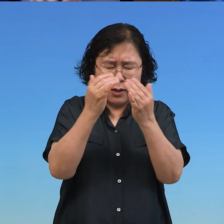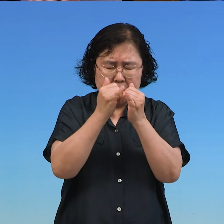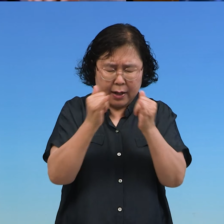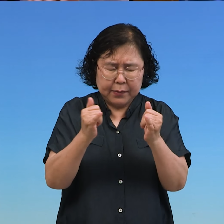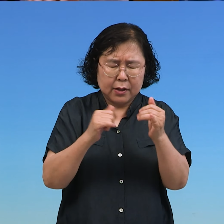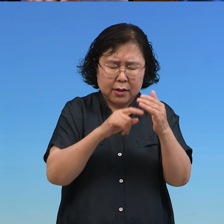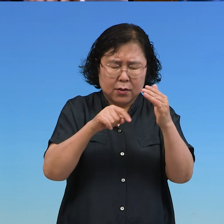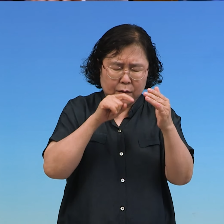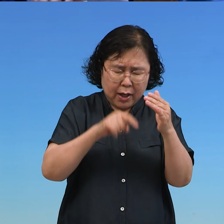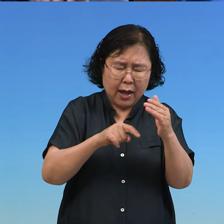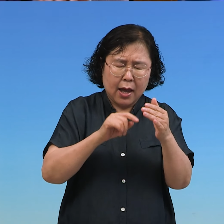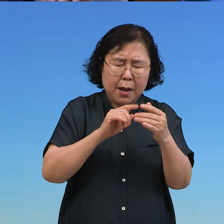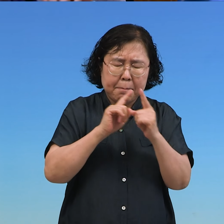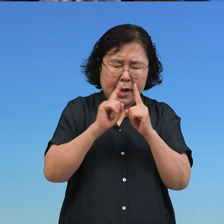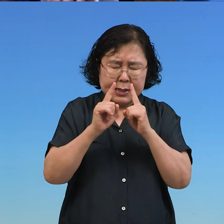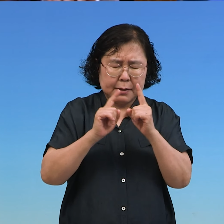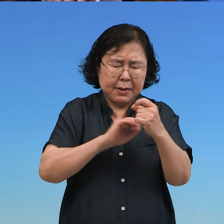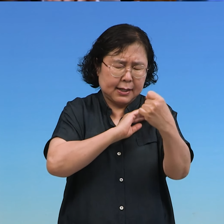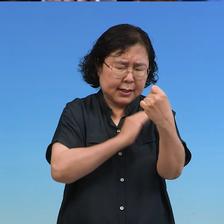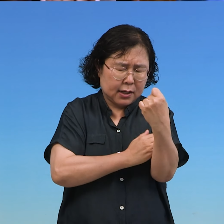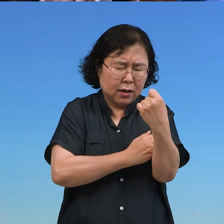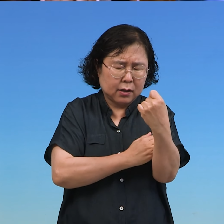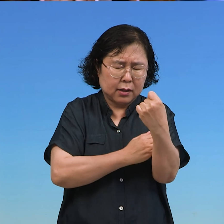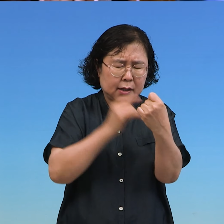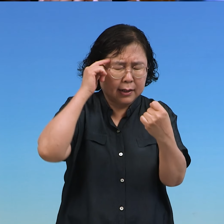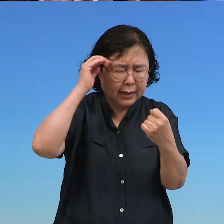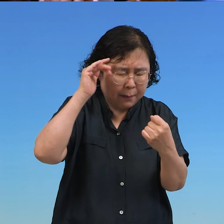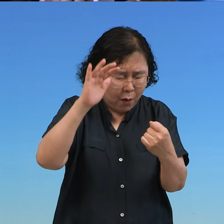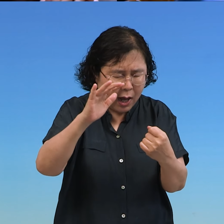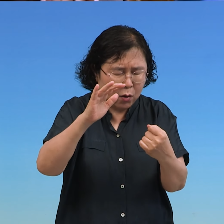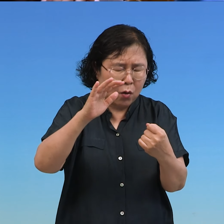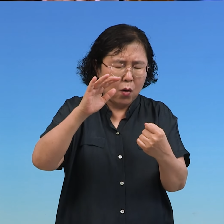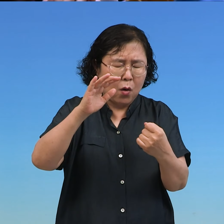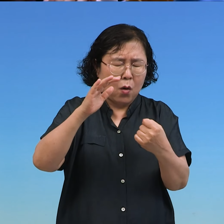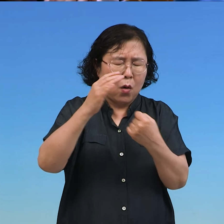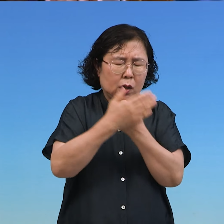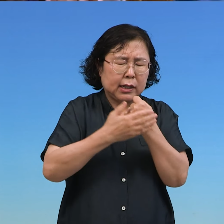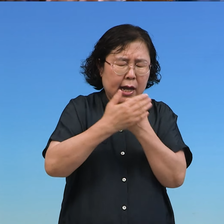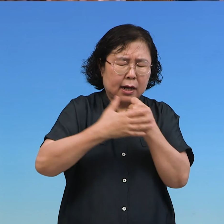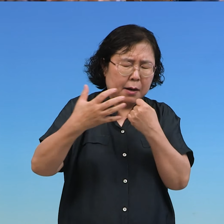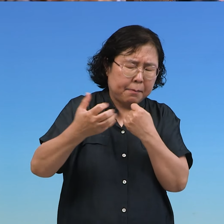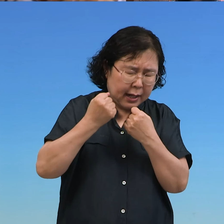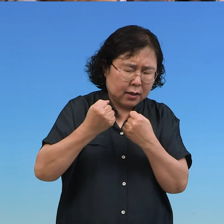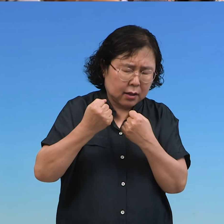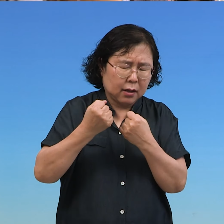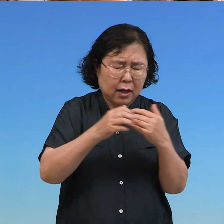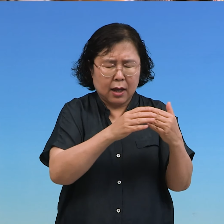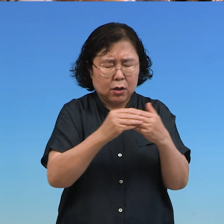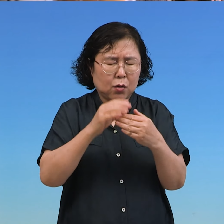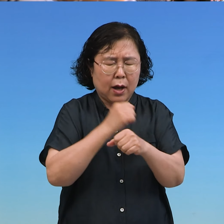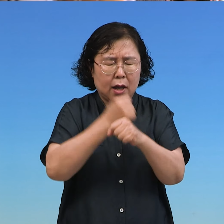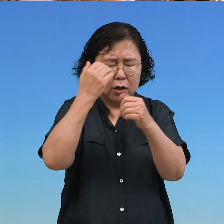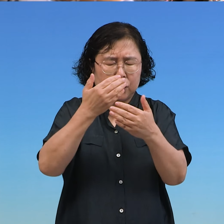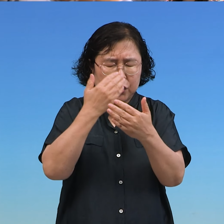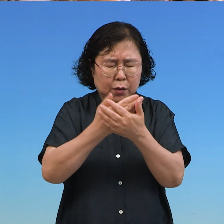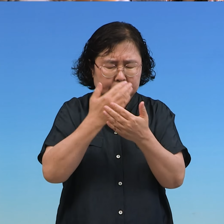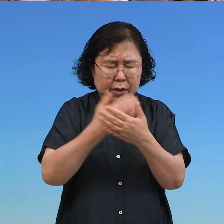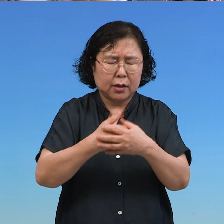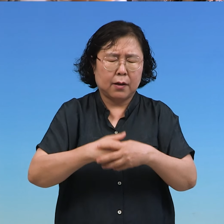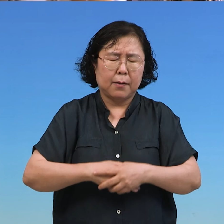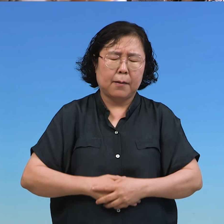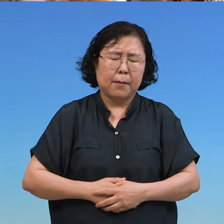이 말씀의 능력을 아버지 사모하며 맛보며 저렇게 달려가도록 주님 인도하여 주시옵소서